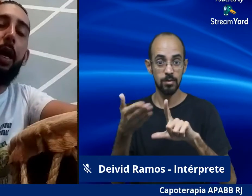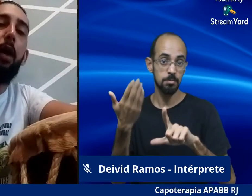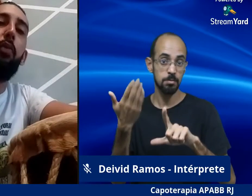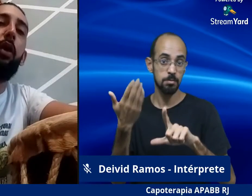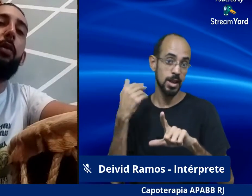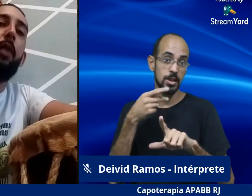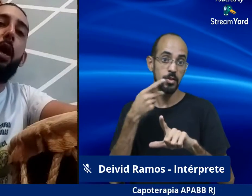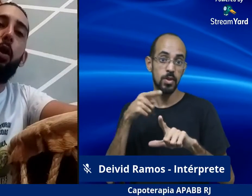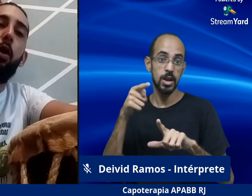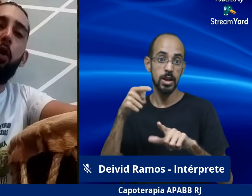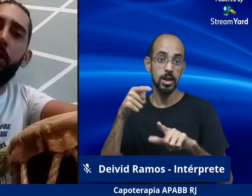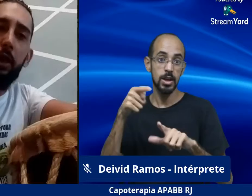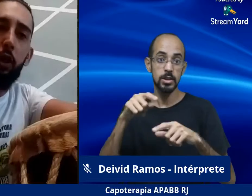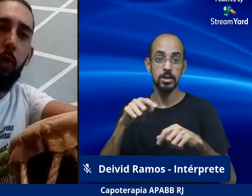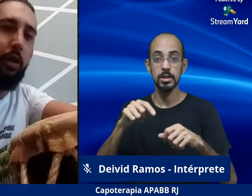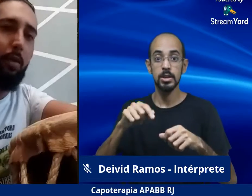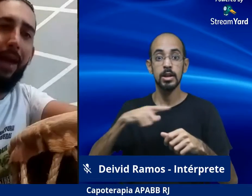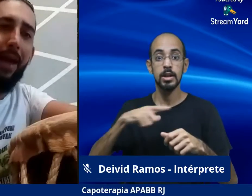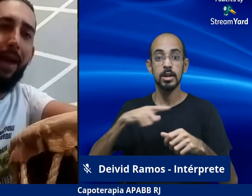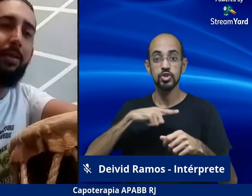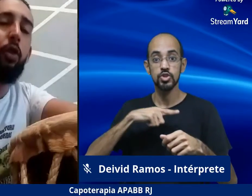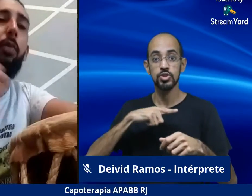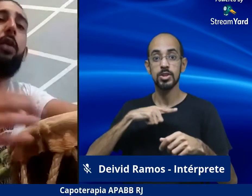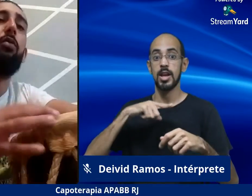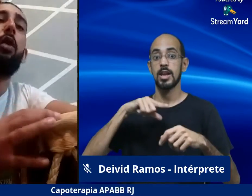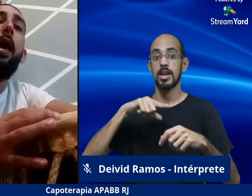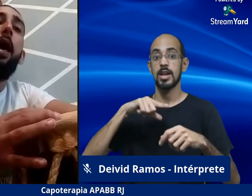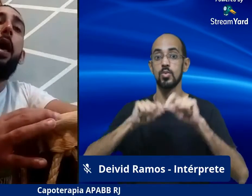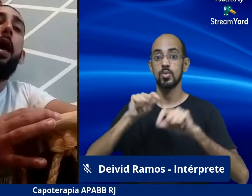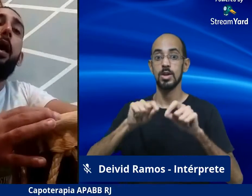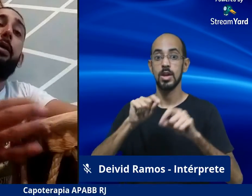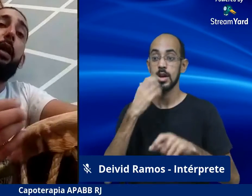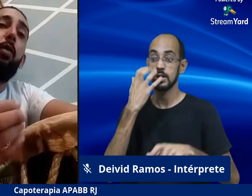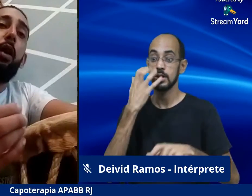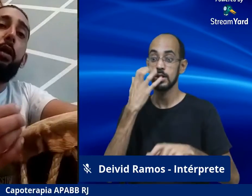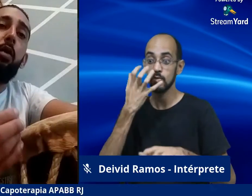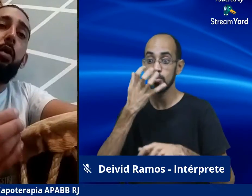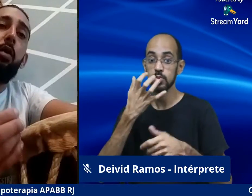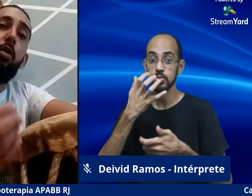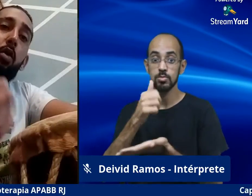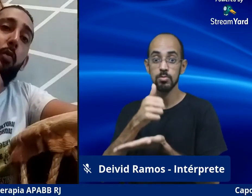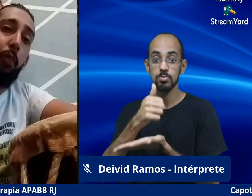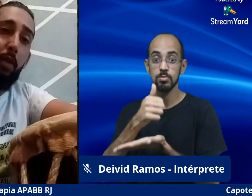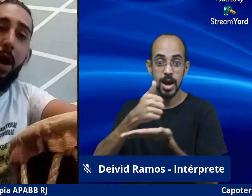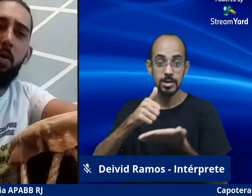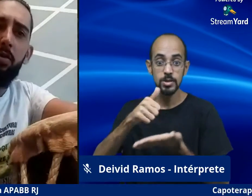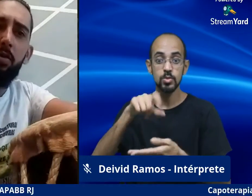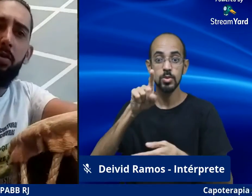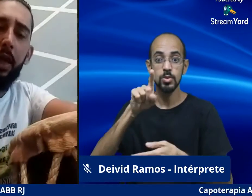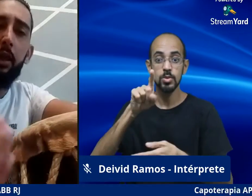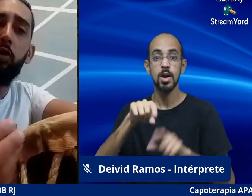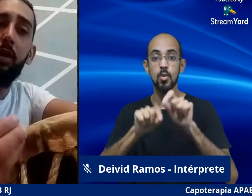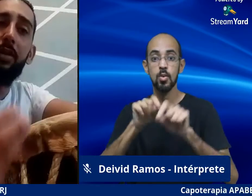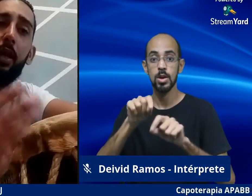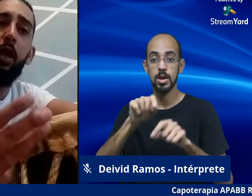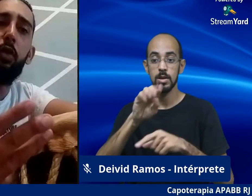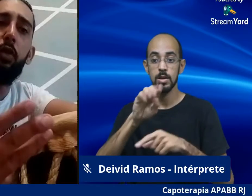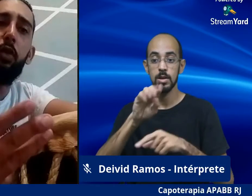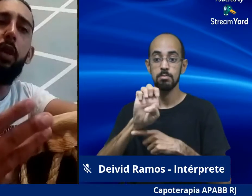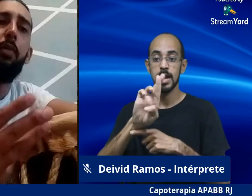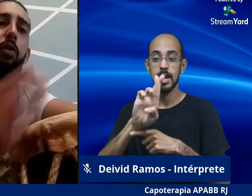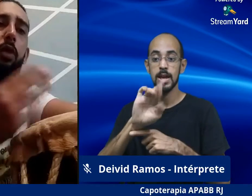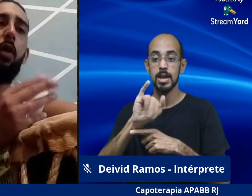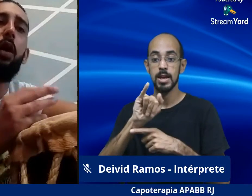da capoeira, é lógico que a gente pode ter mais instrumentos, são, né, birimbau, que a gente utiliza